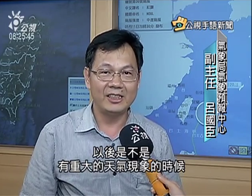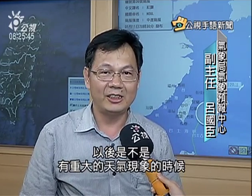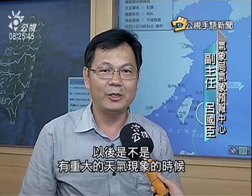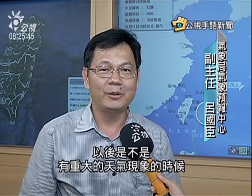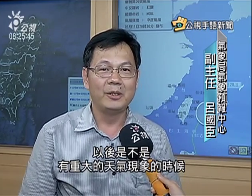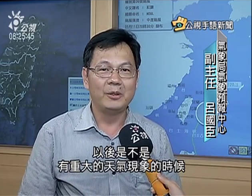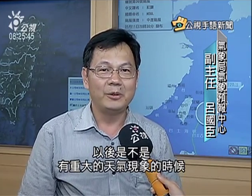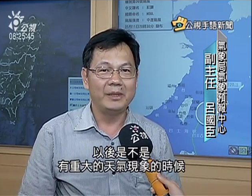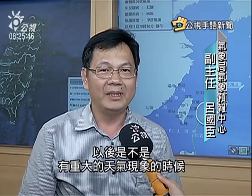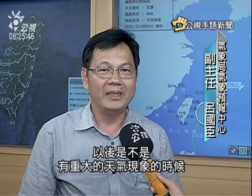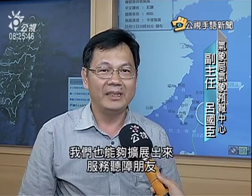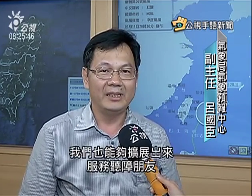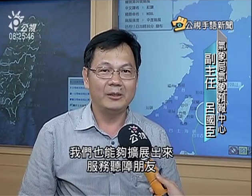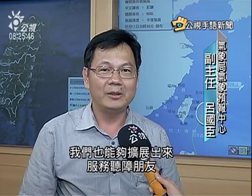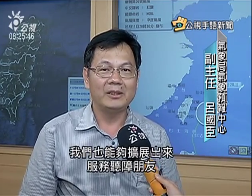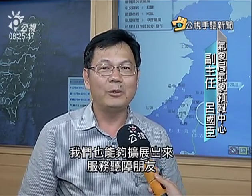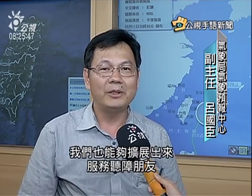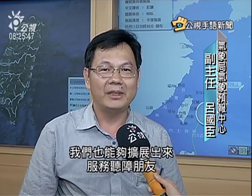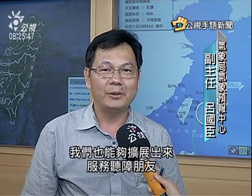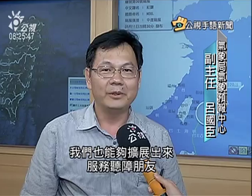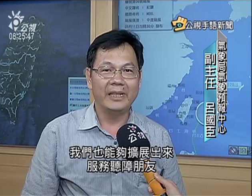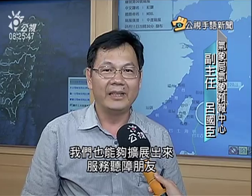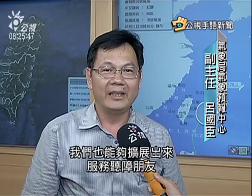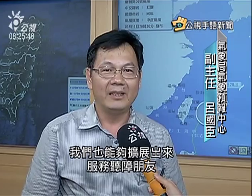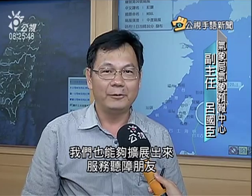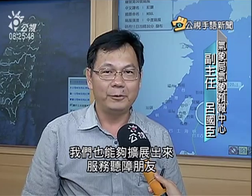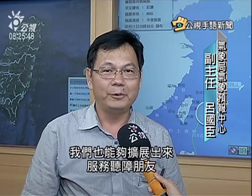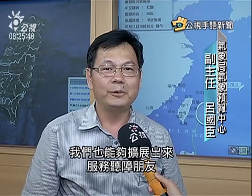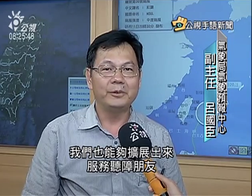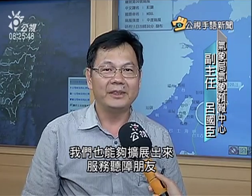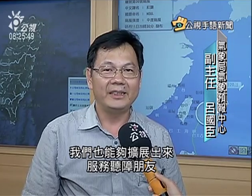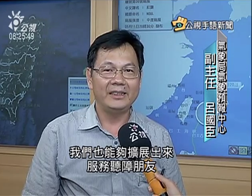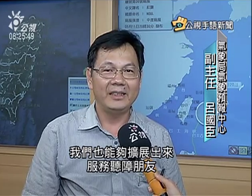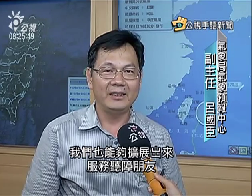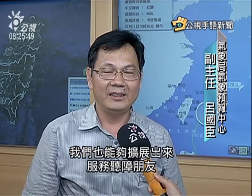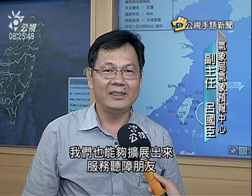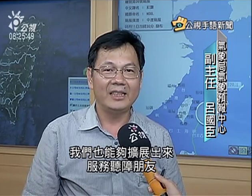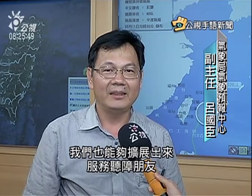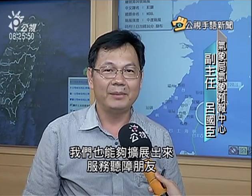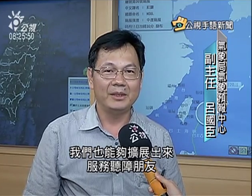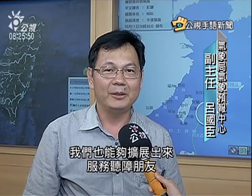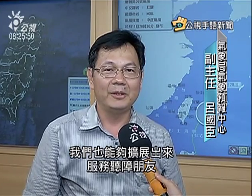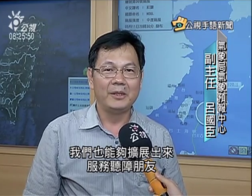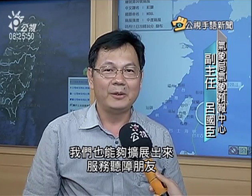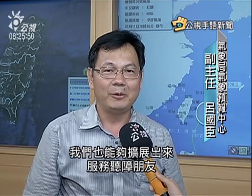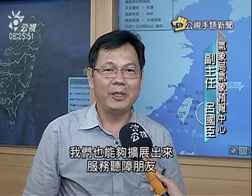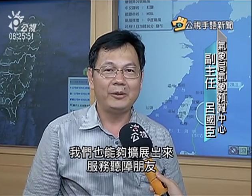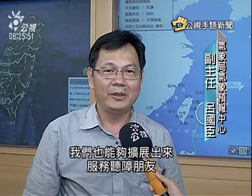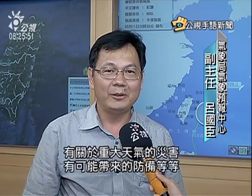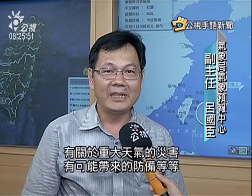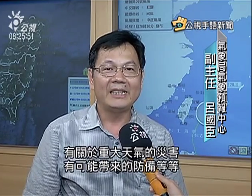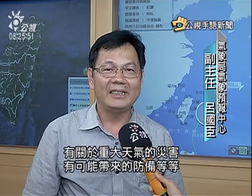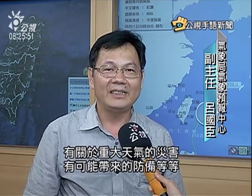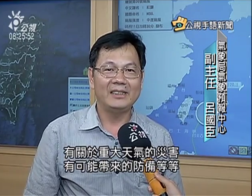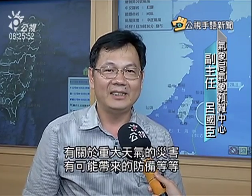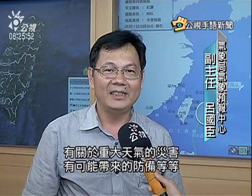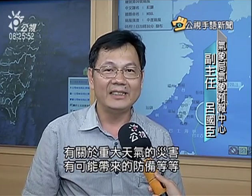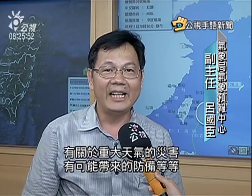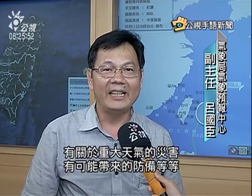时候，我们呢也能够更扩展出来服务这些听众朋友有关于重大天气的一些灾害